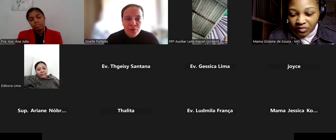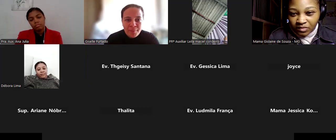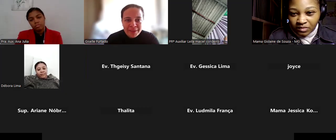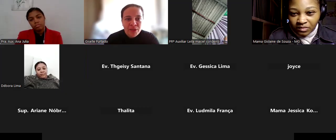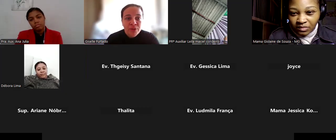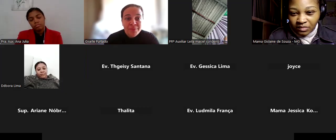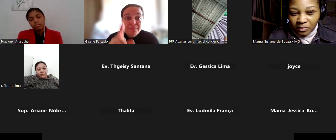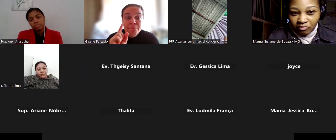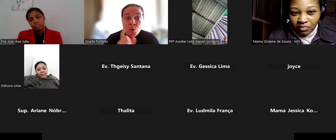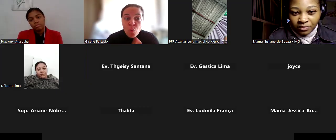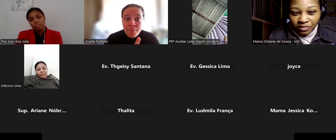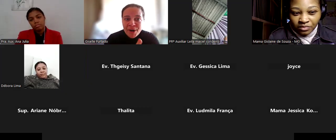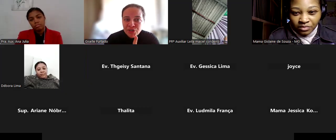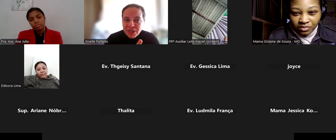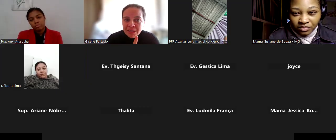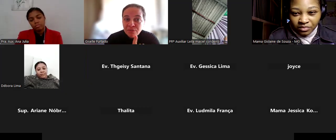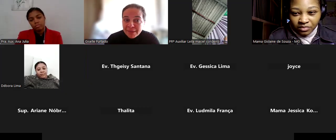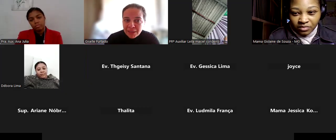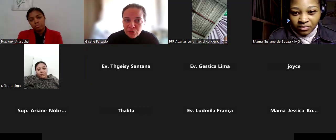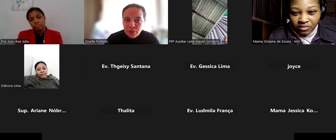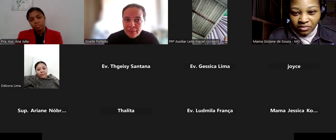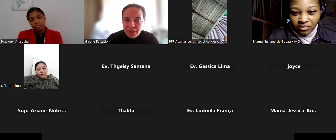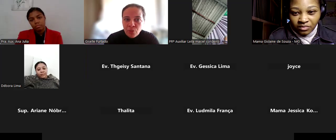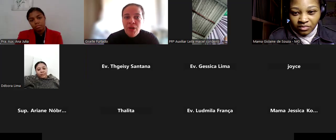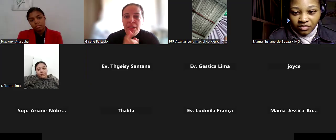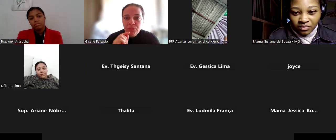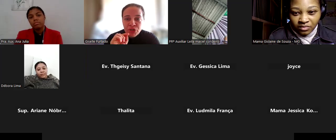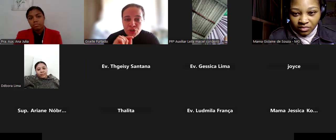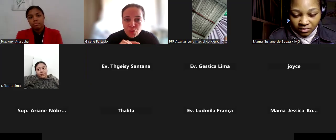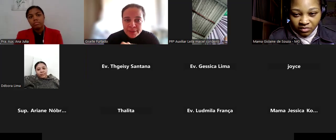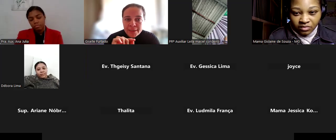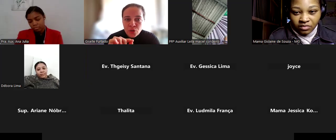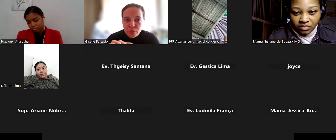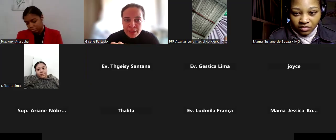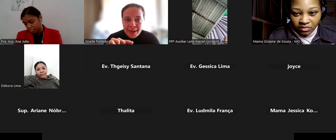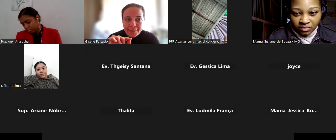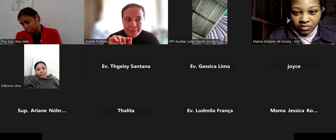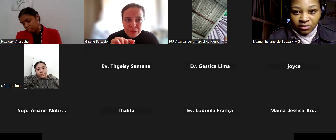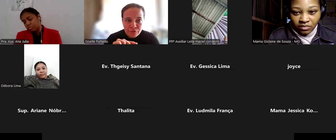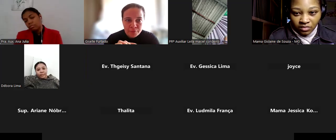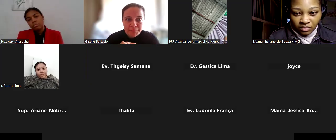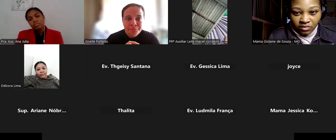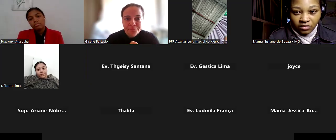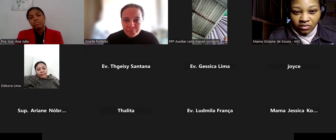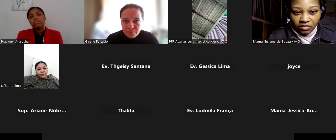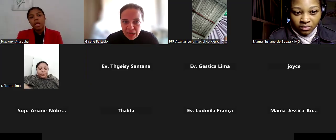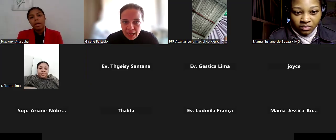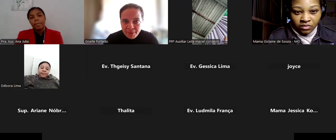não aprenderam Libras, boa parte deles faz a leitura labial. Então, a gente consegue se comunicar dessa forma.